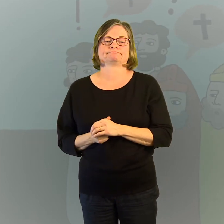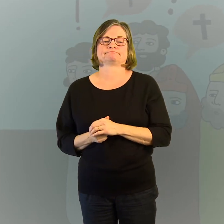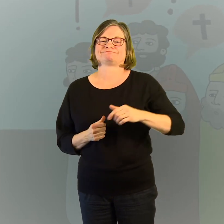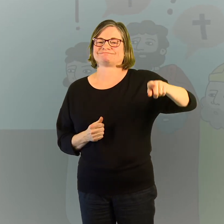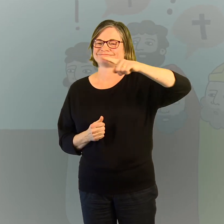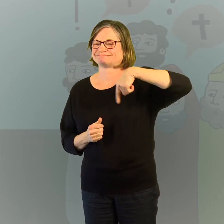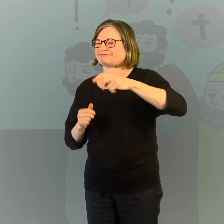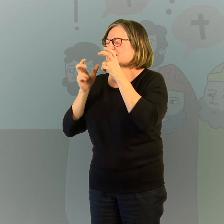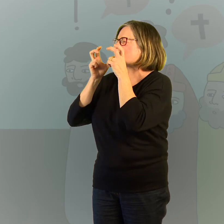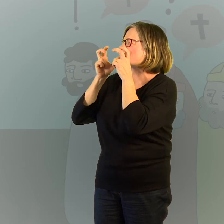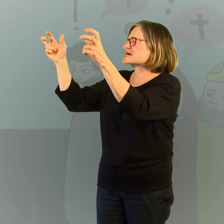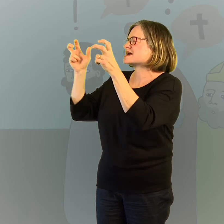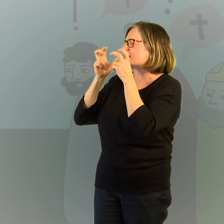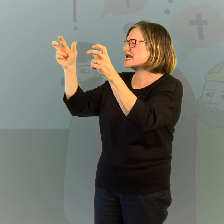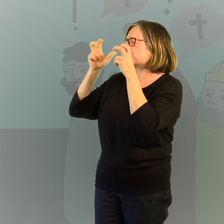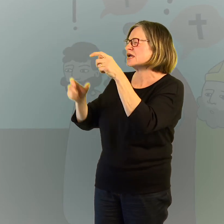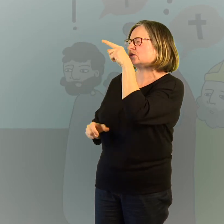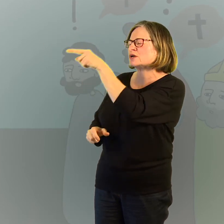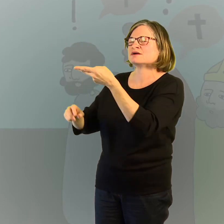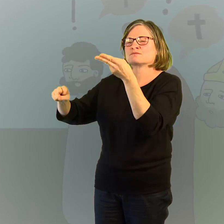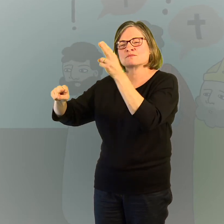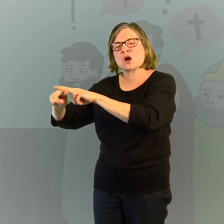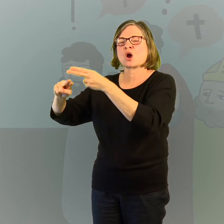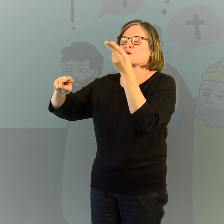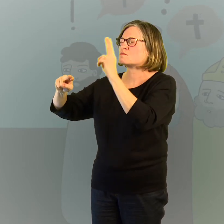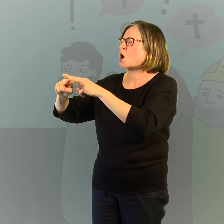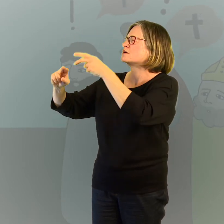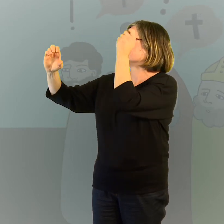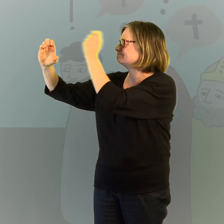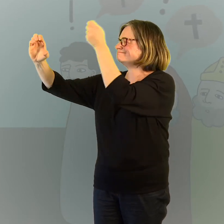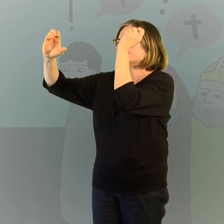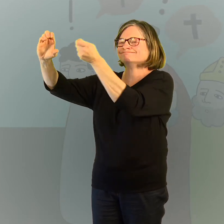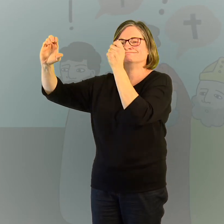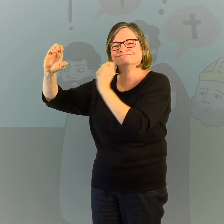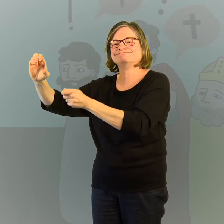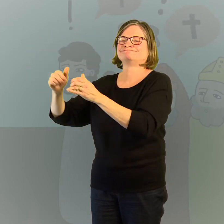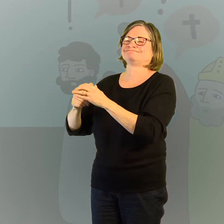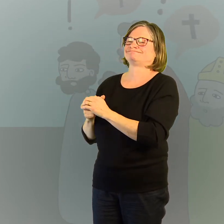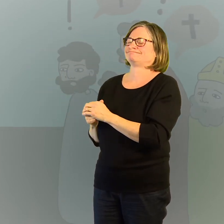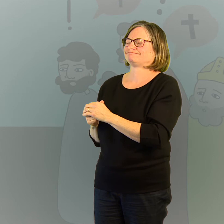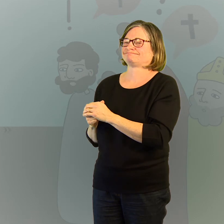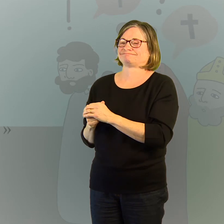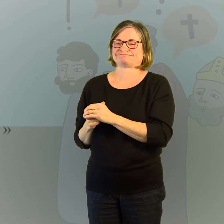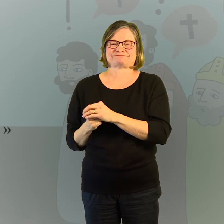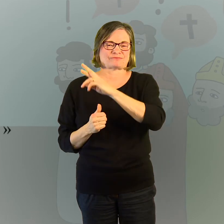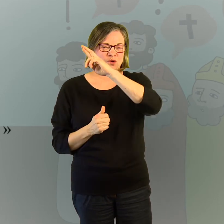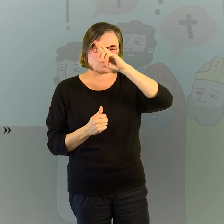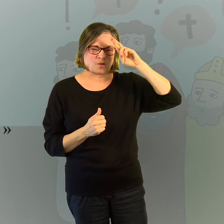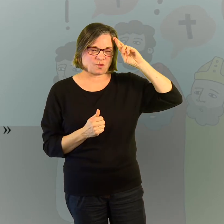Mais ils se mettent à crier « À mort! À mort! Cloue-le sur une croix !» Pilate leur